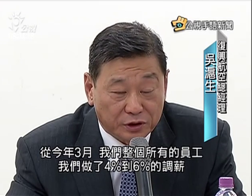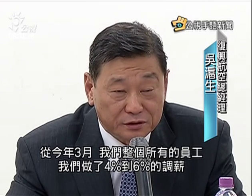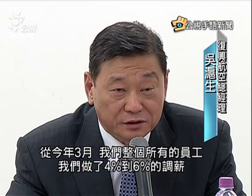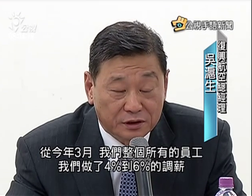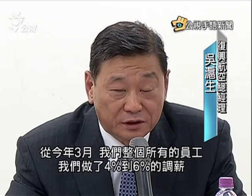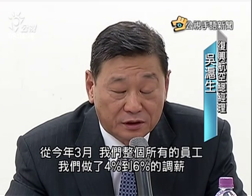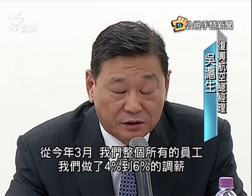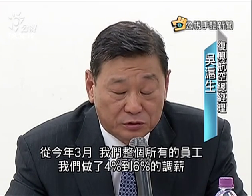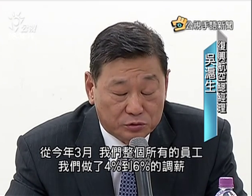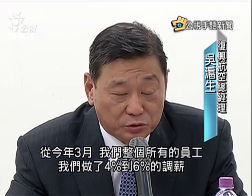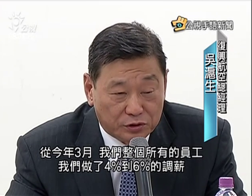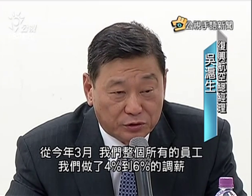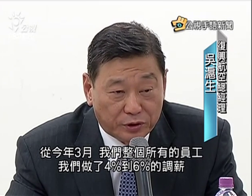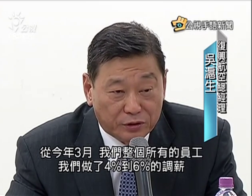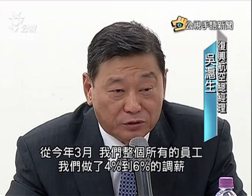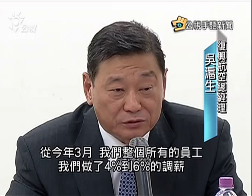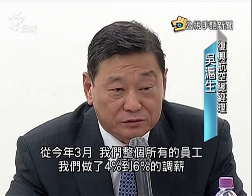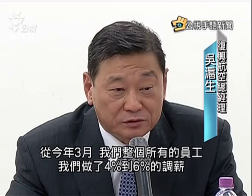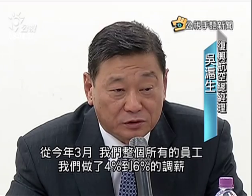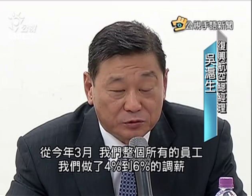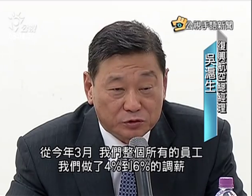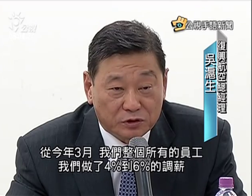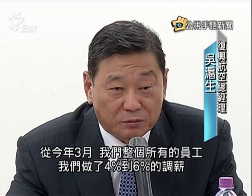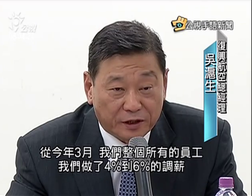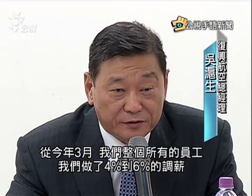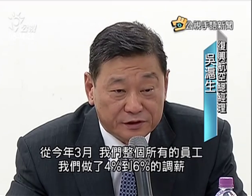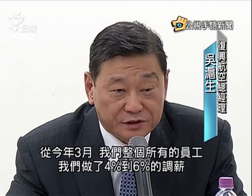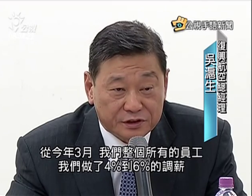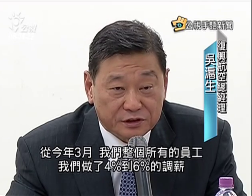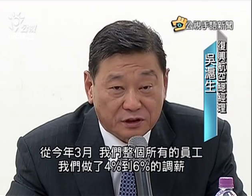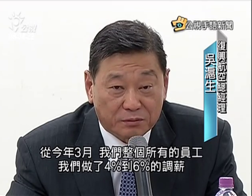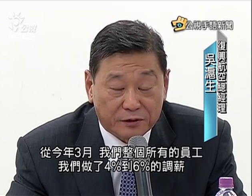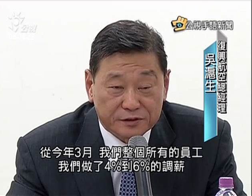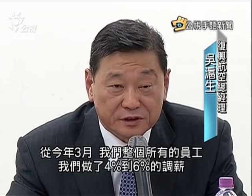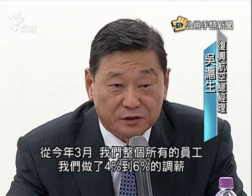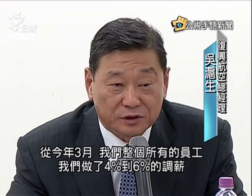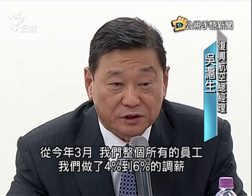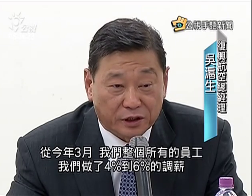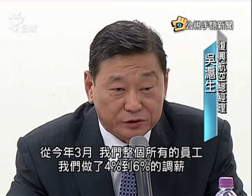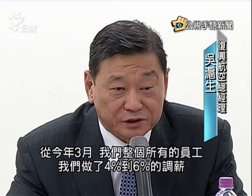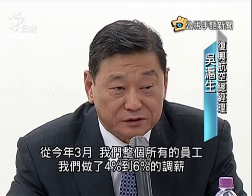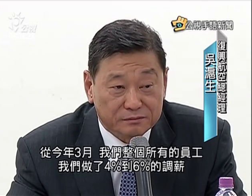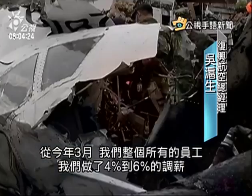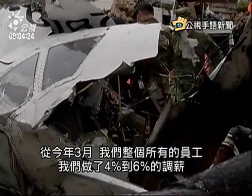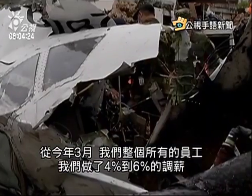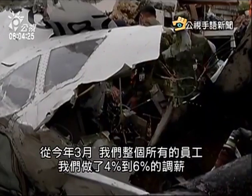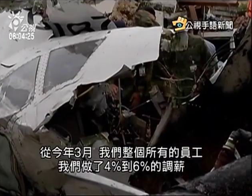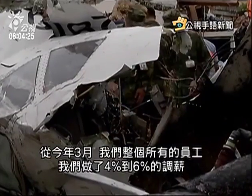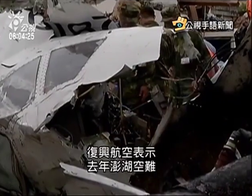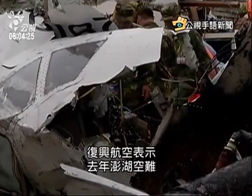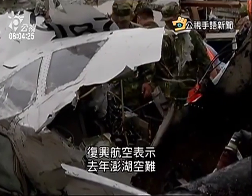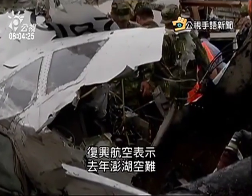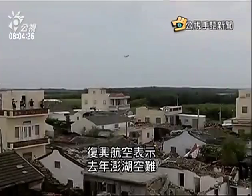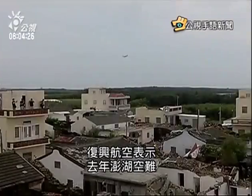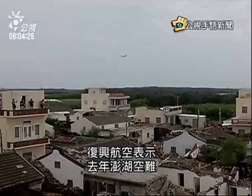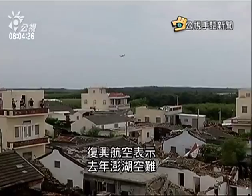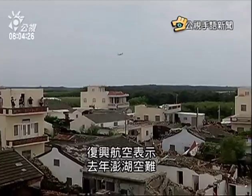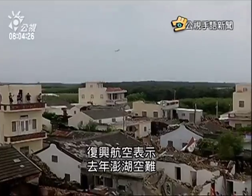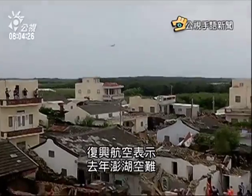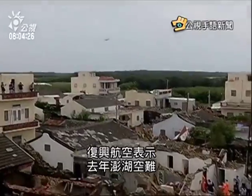全所有的员工，我们做了4%到6%的调薪。 复兴航空表示，去年澎湖空难